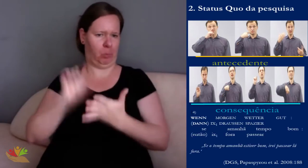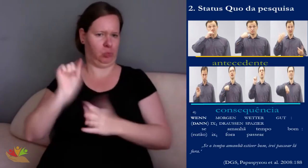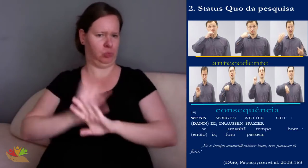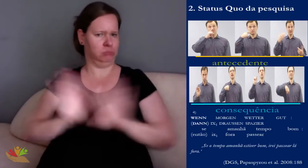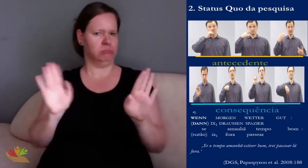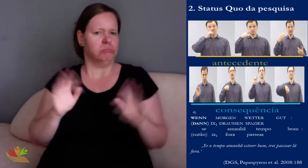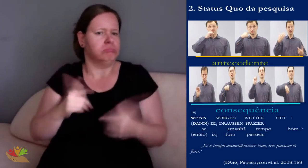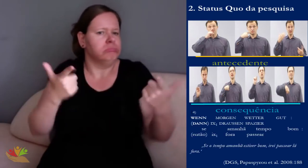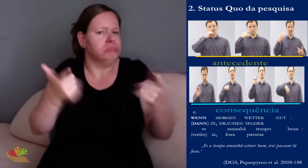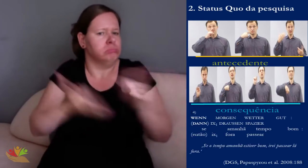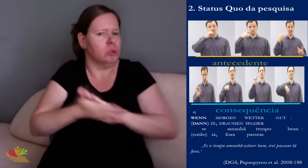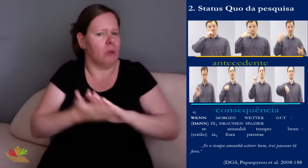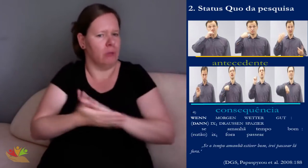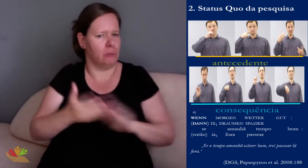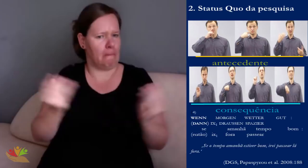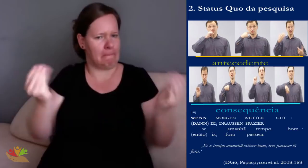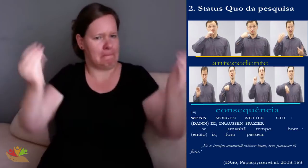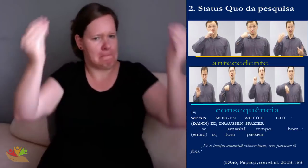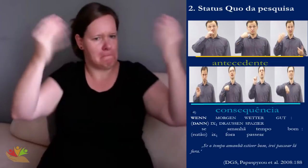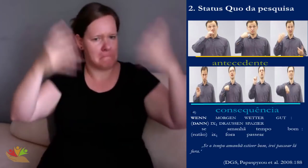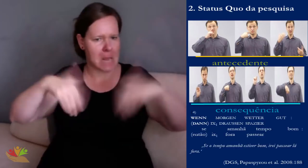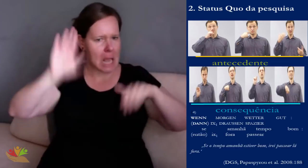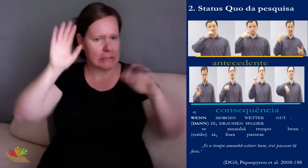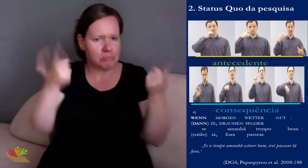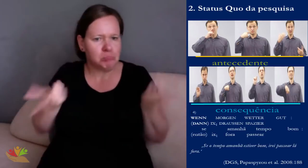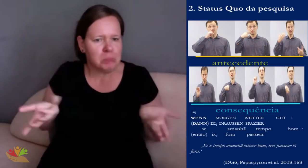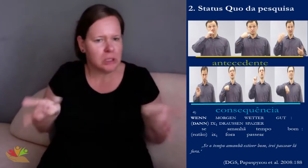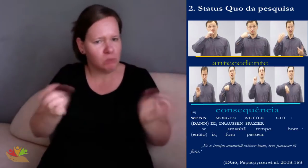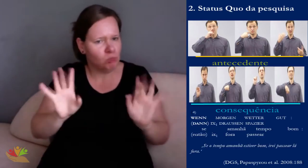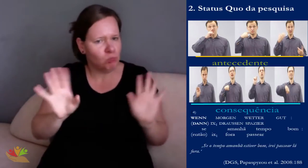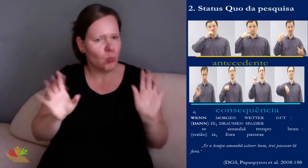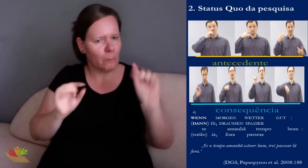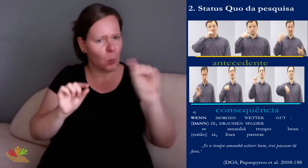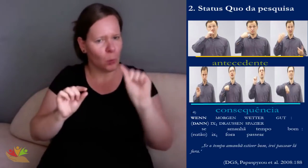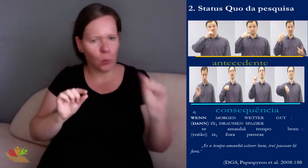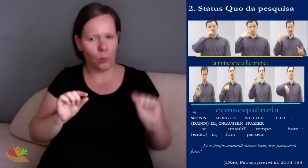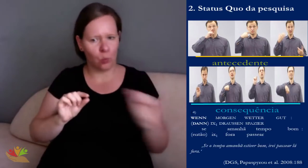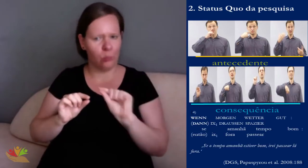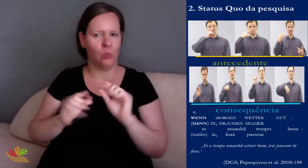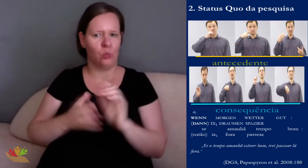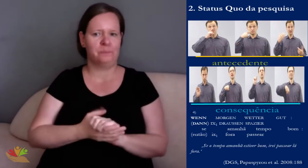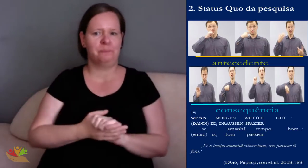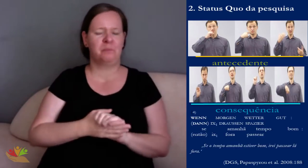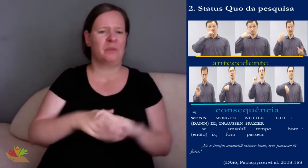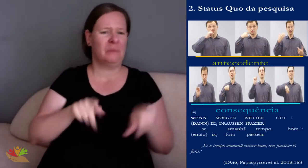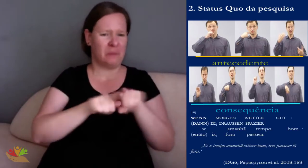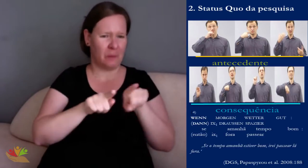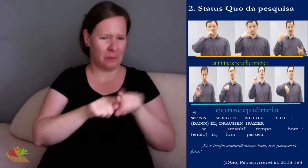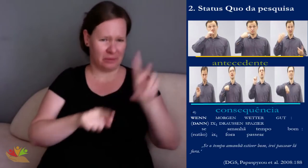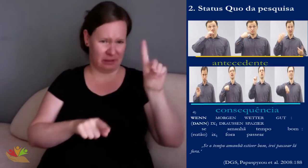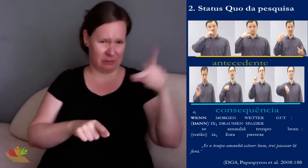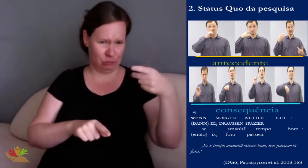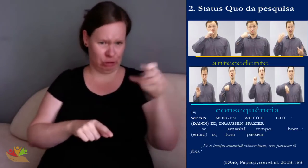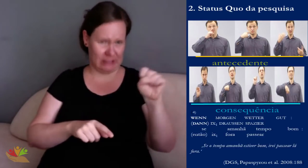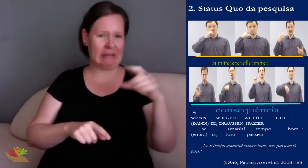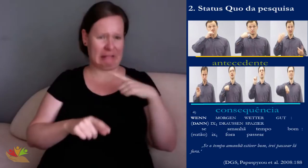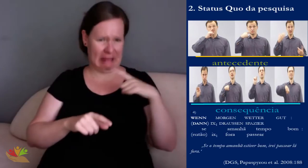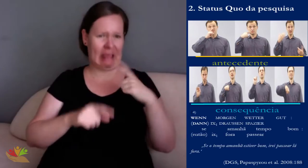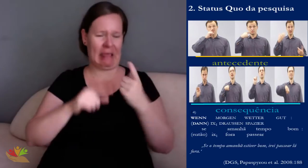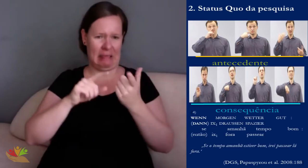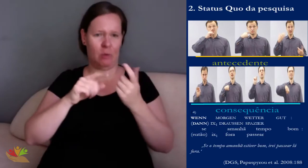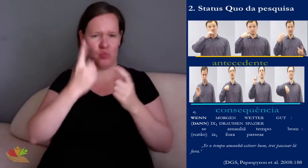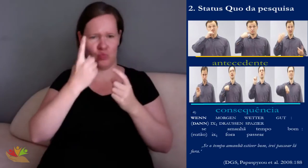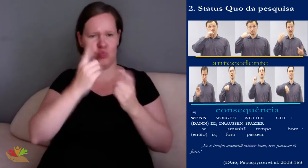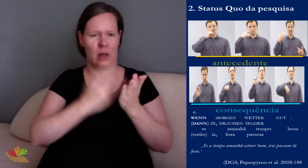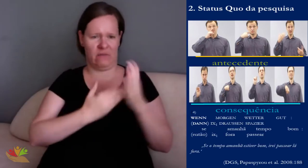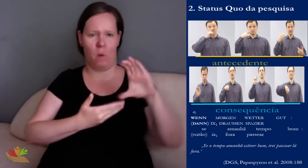de sinais. Então, as menções, por exemplo, aos tipos de orações são muito pontuais, às vezes até jogadas, e sem nenhuma